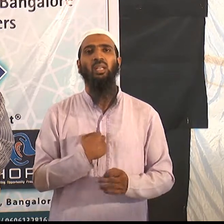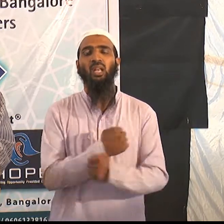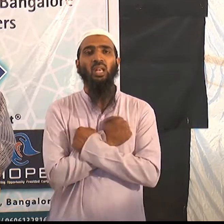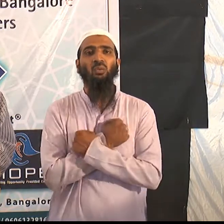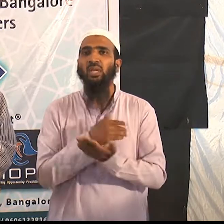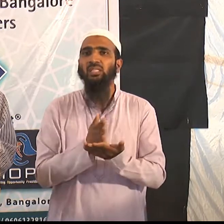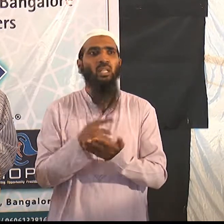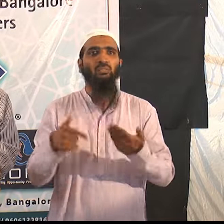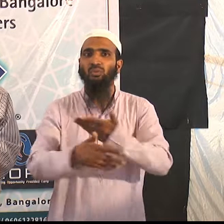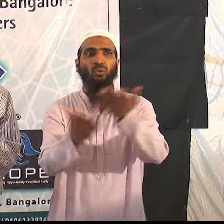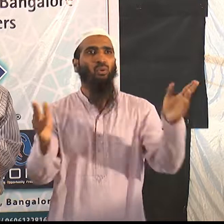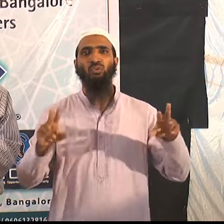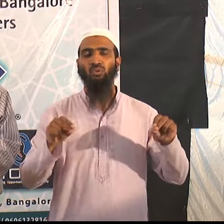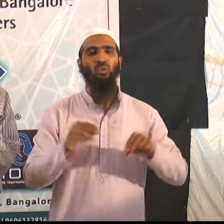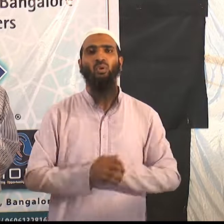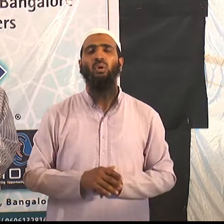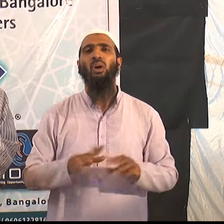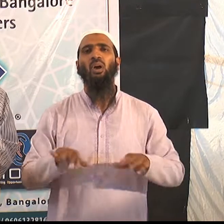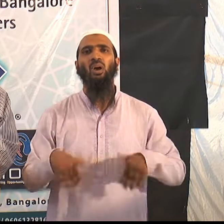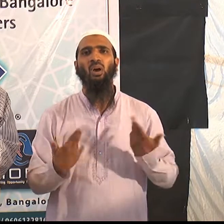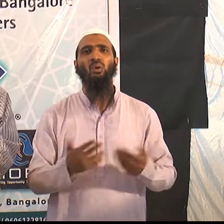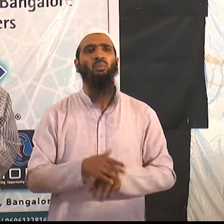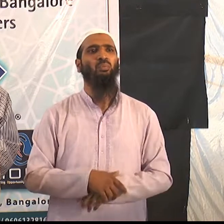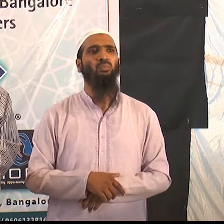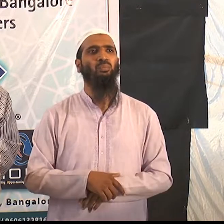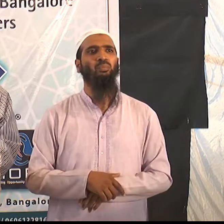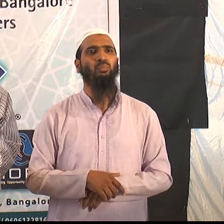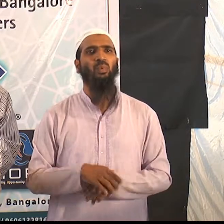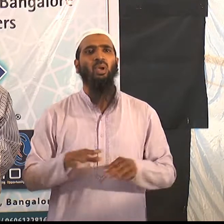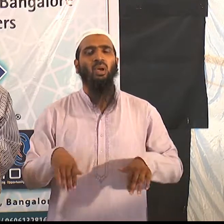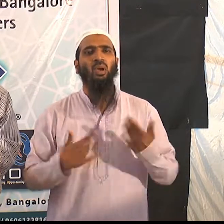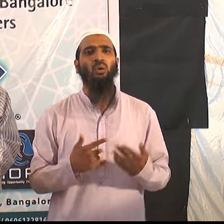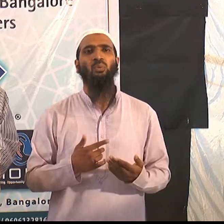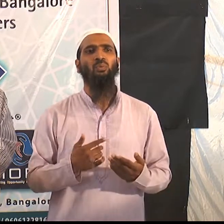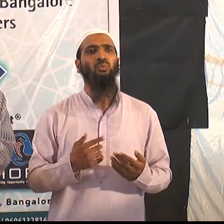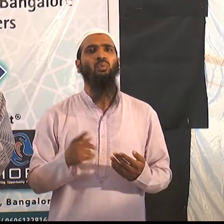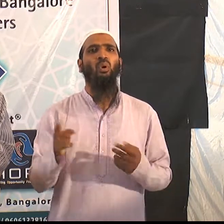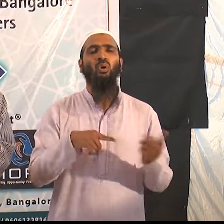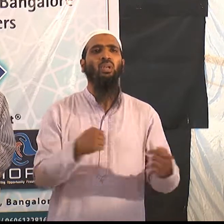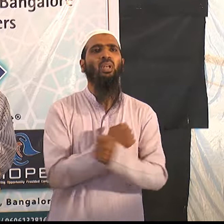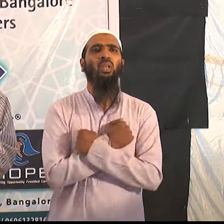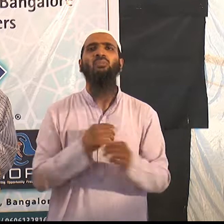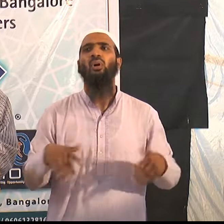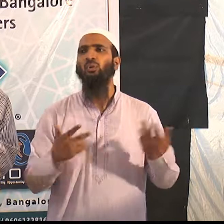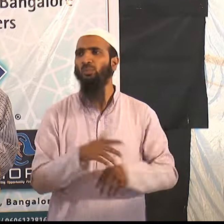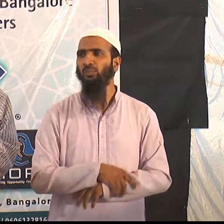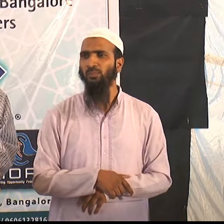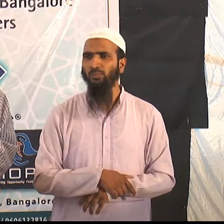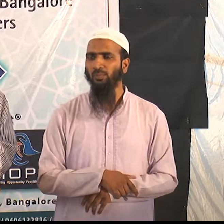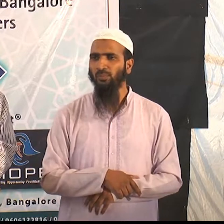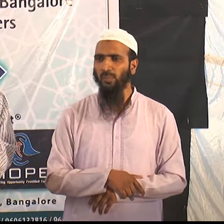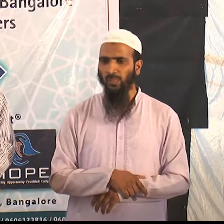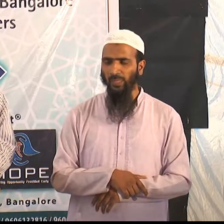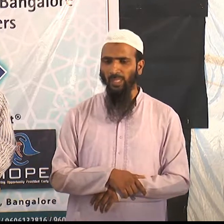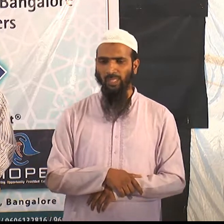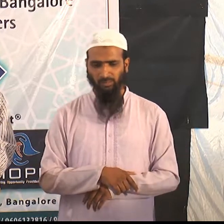then I recall another poet who said, मजमूए यास बनकर शबे गम आई है, मजमूए यास